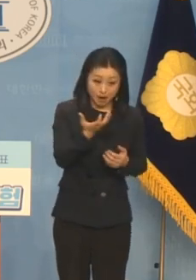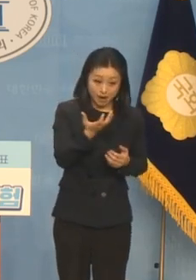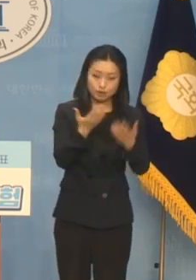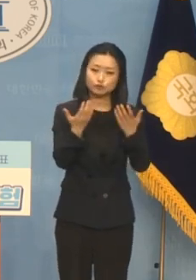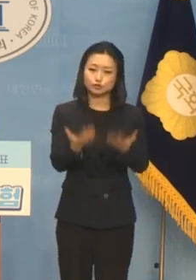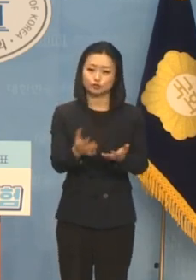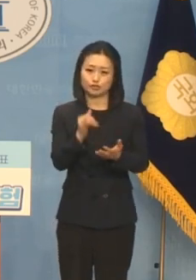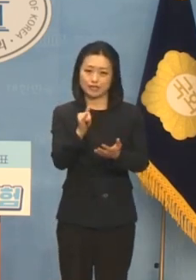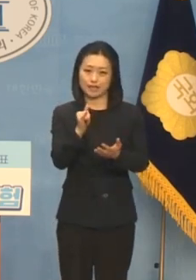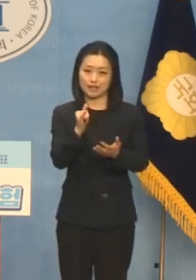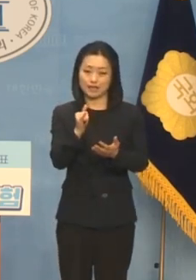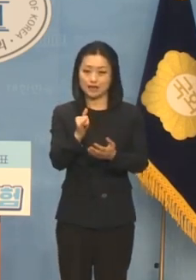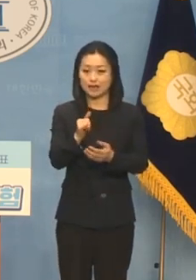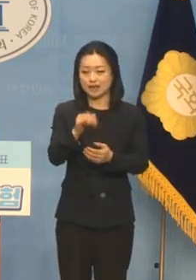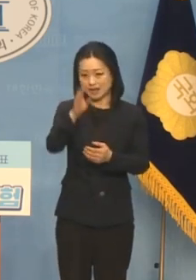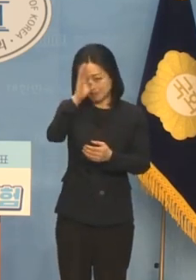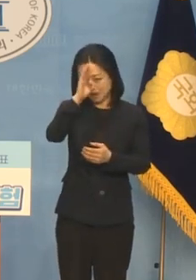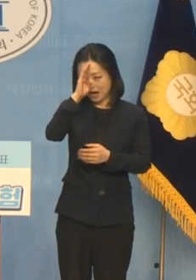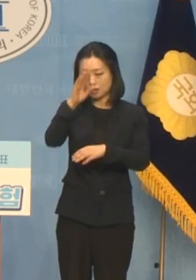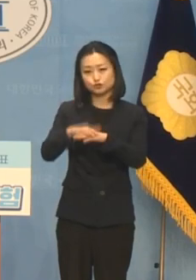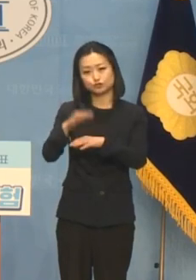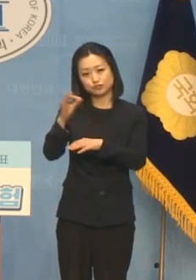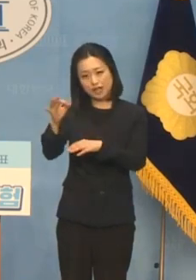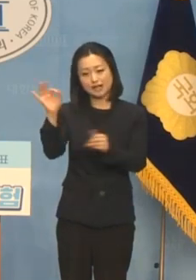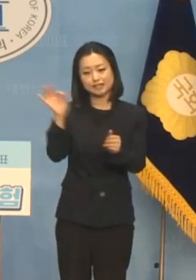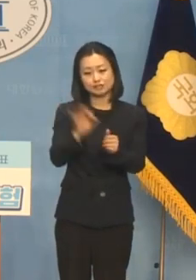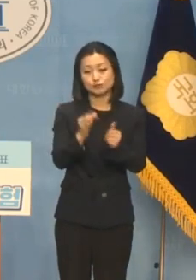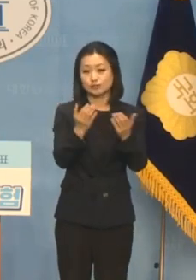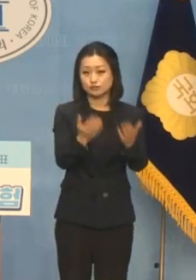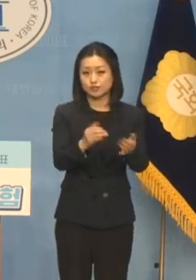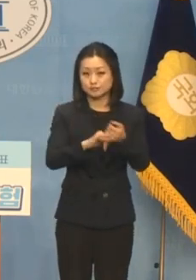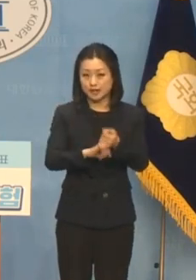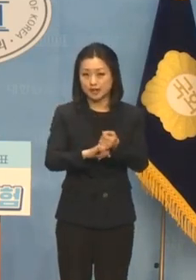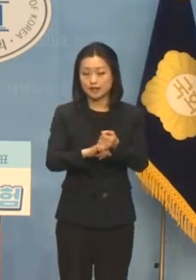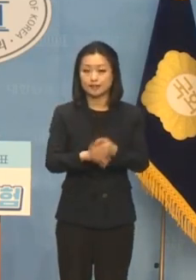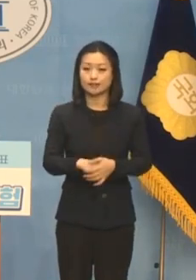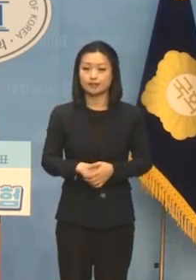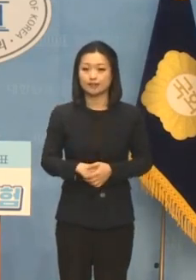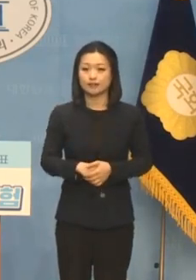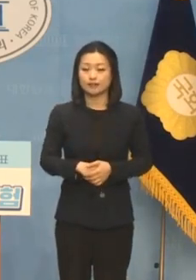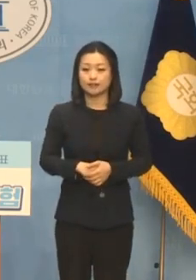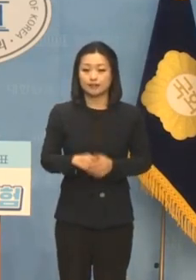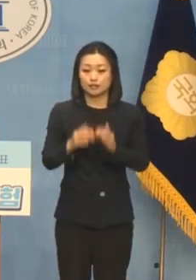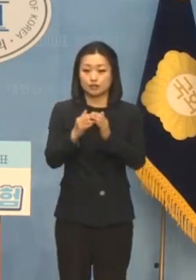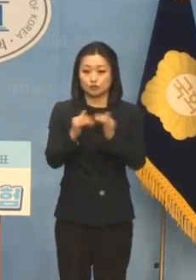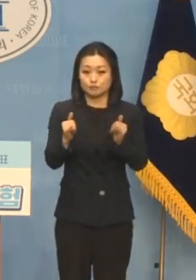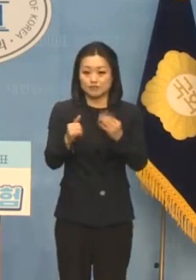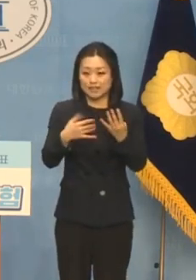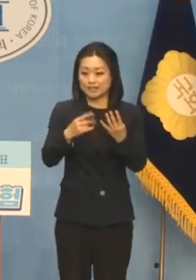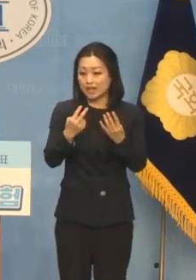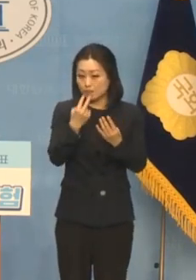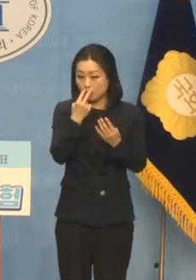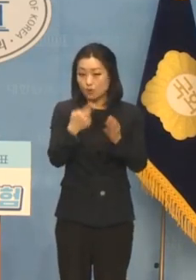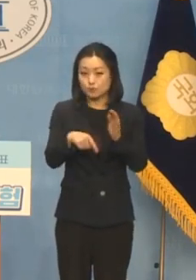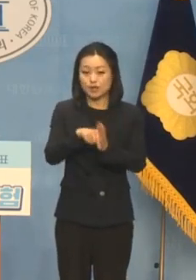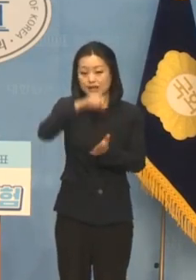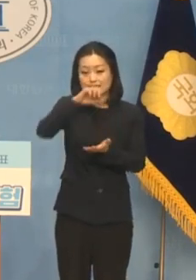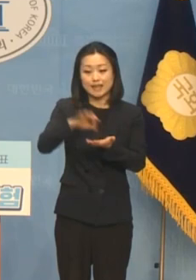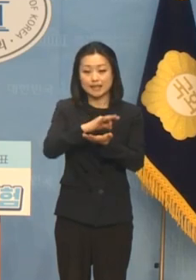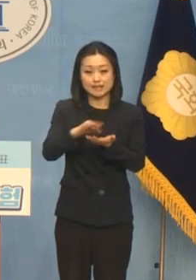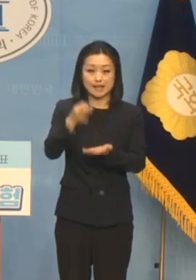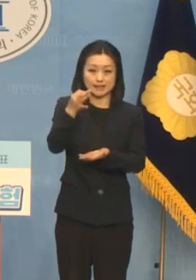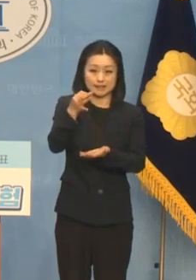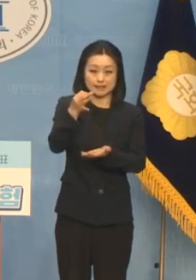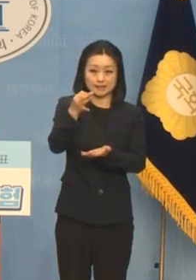건강보험의 상병수당을 조속히 도입하겠습니다. 전국민 4대 보험을 위한 재원 마련을